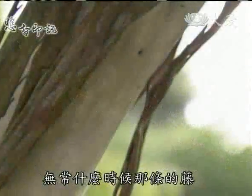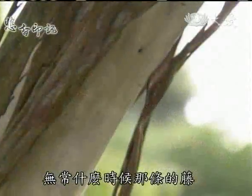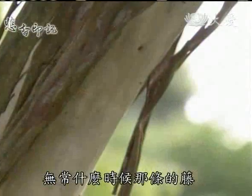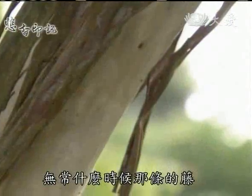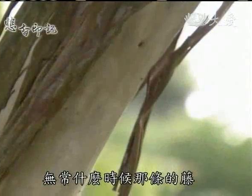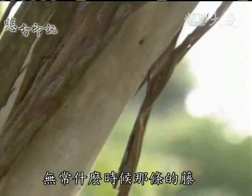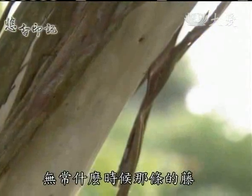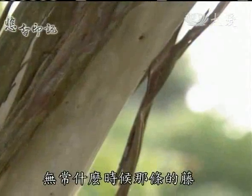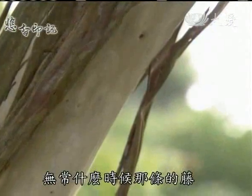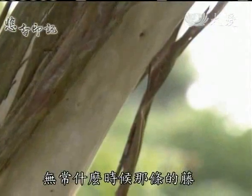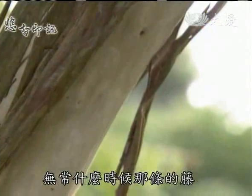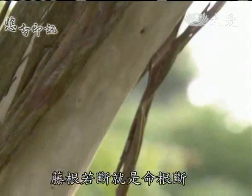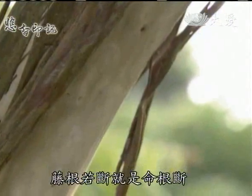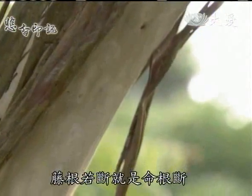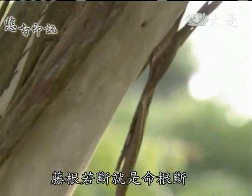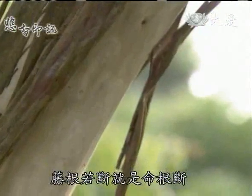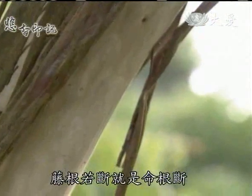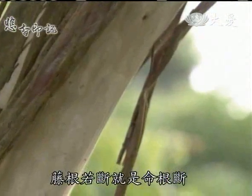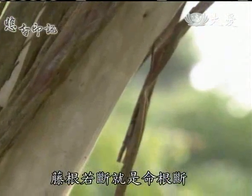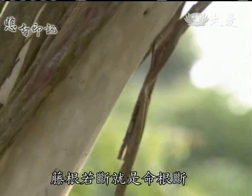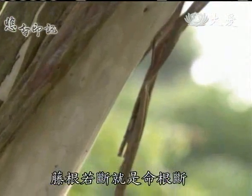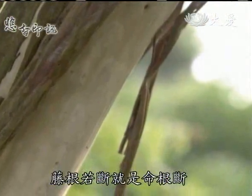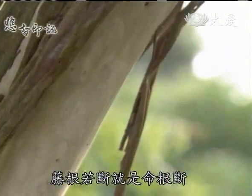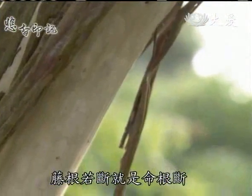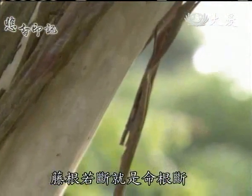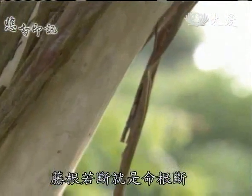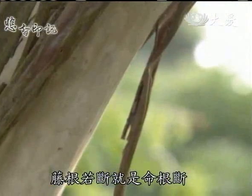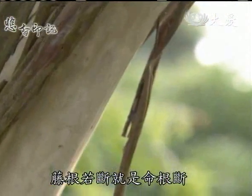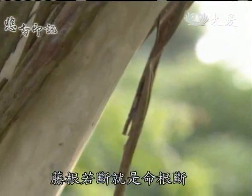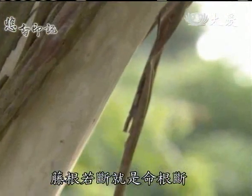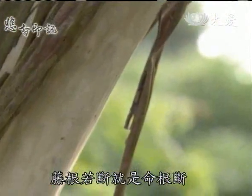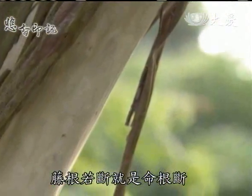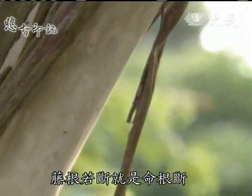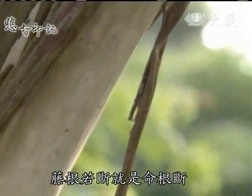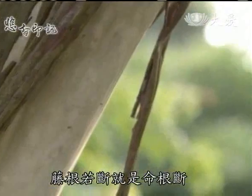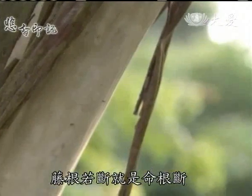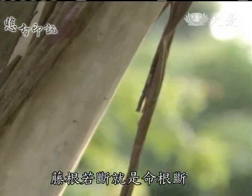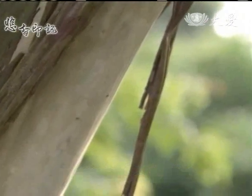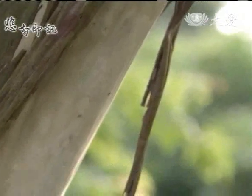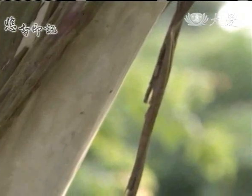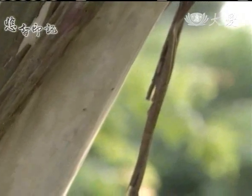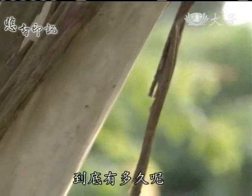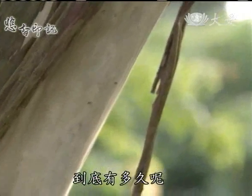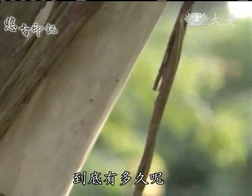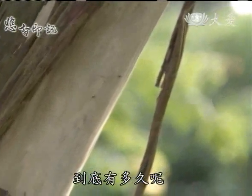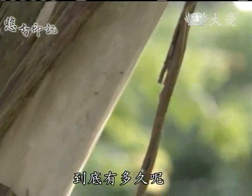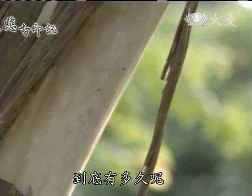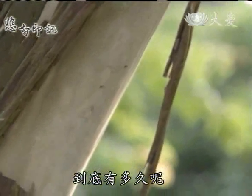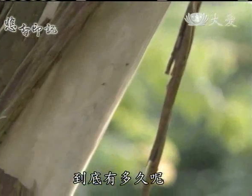的钉啊，钉筋啊，断就是命筋断啦。到底有多